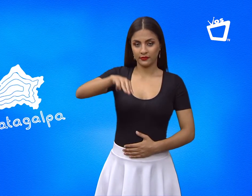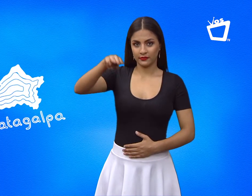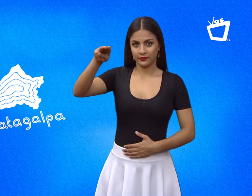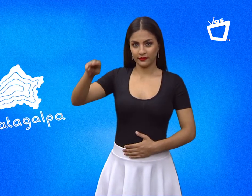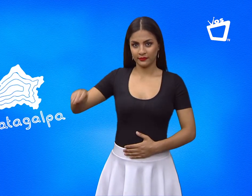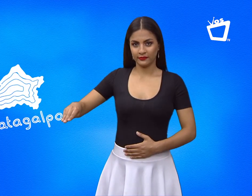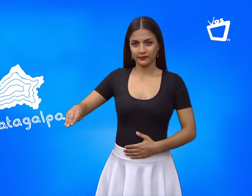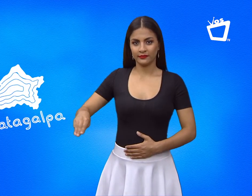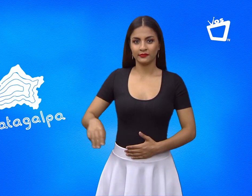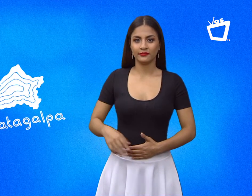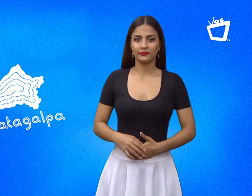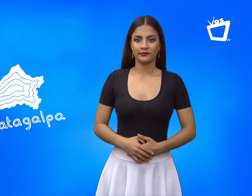Matagalpa.